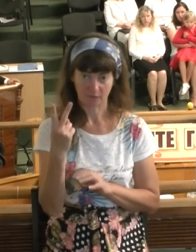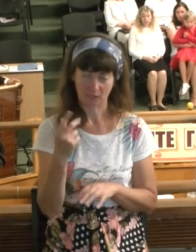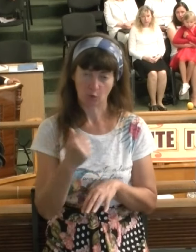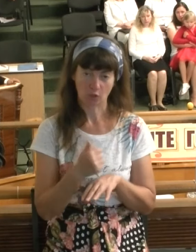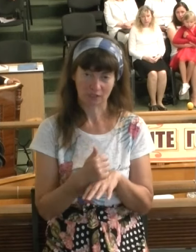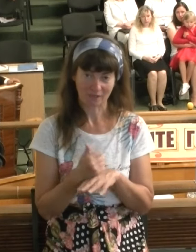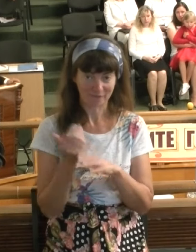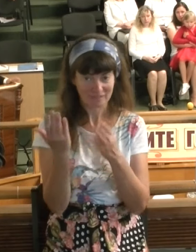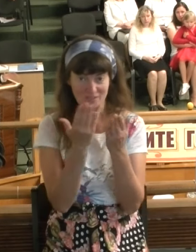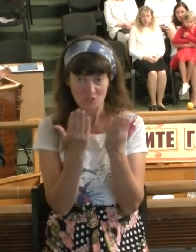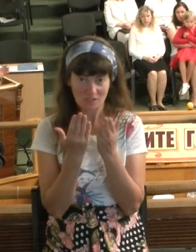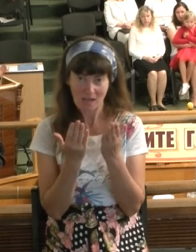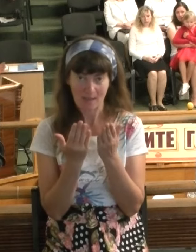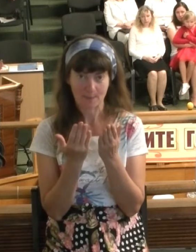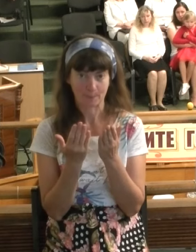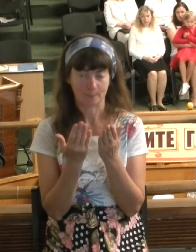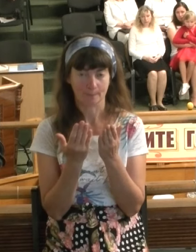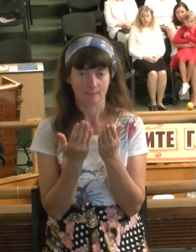читаем об